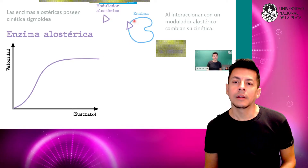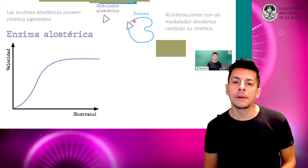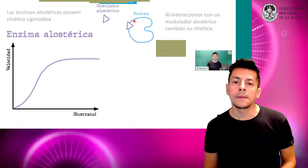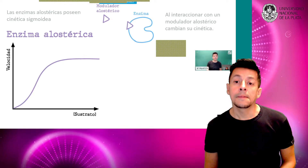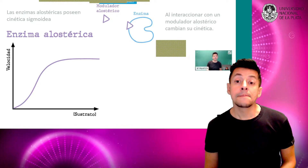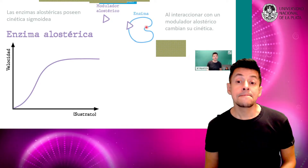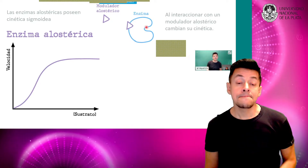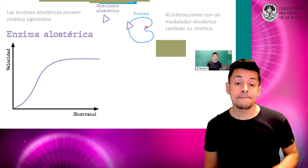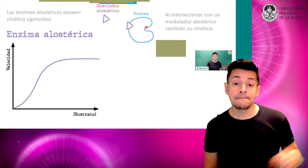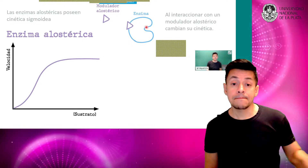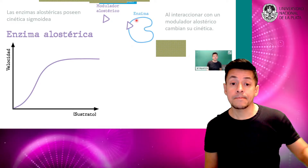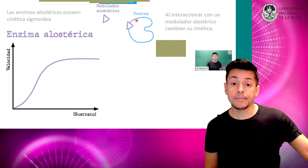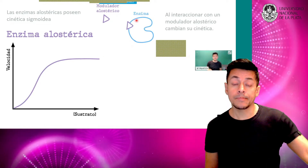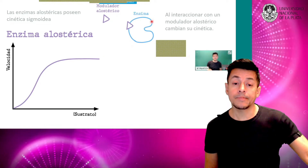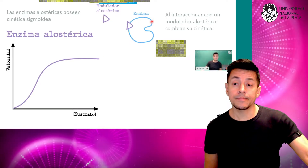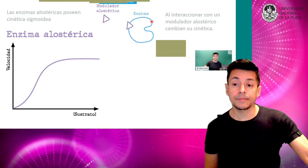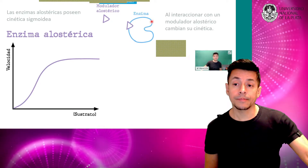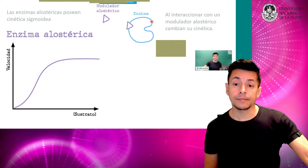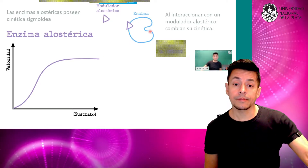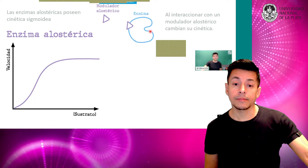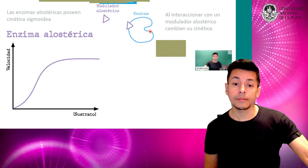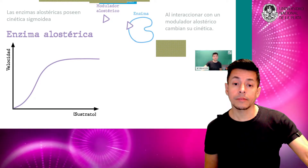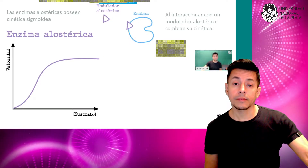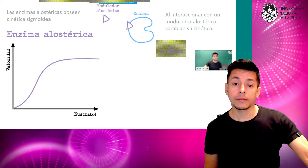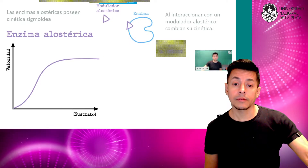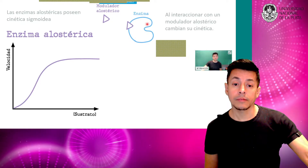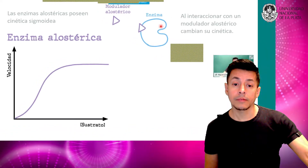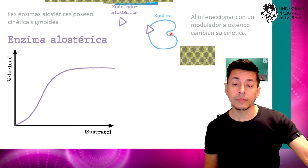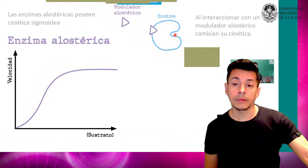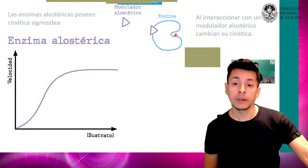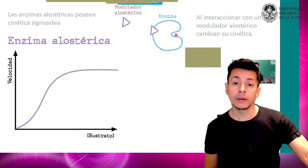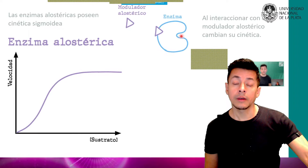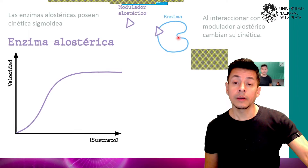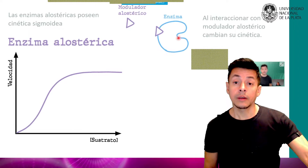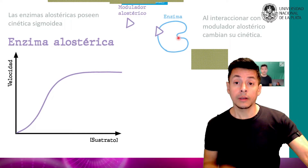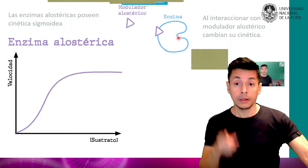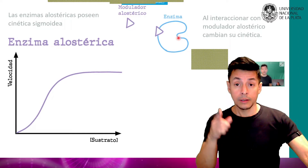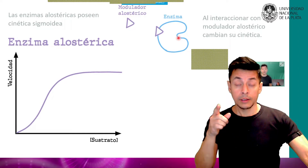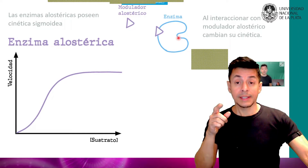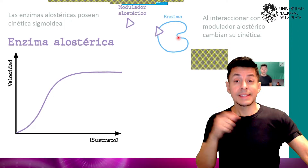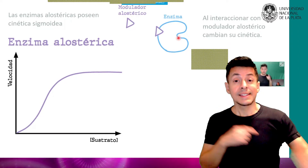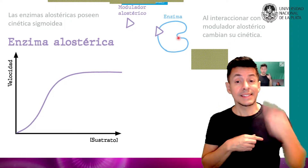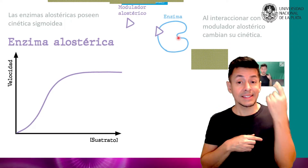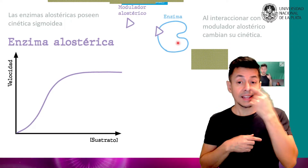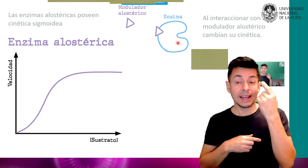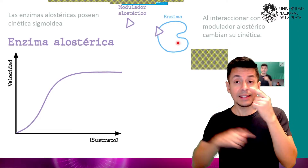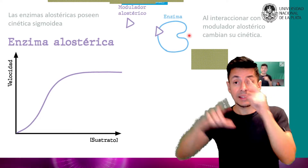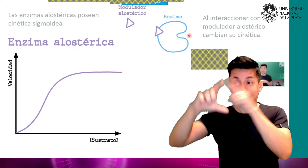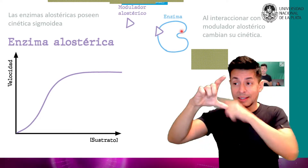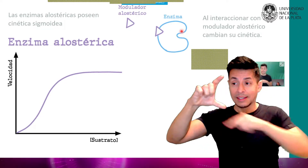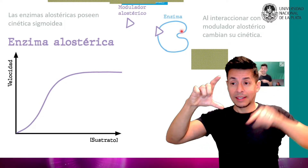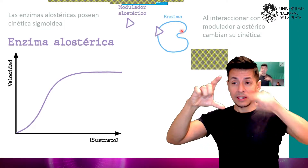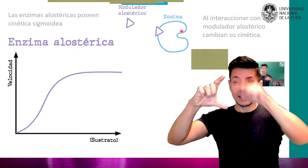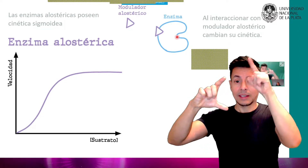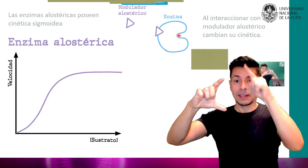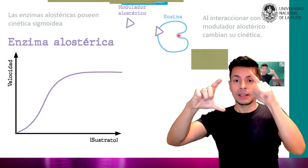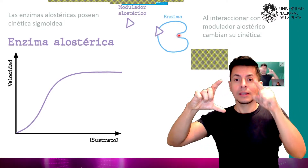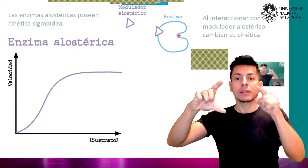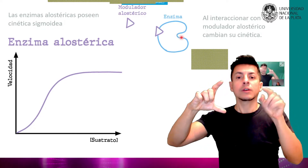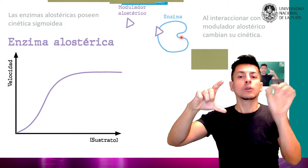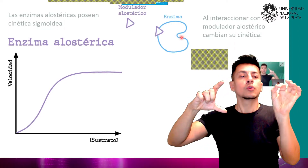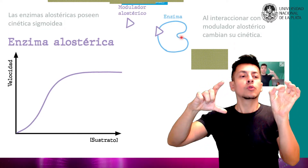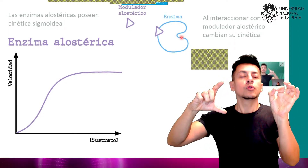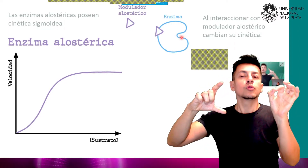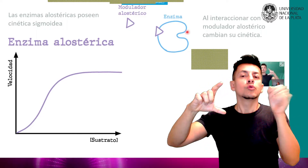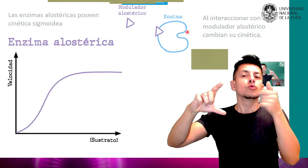Estas enzimas, otra vez representado en color celeste, tenemos una enzima con su sitio activo. Acá se va a unir el sustrato, se va a